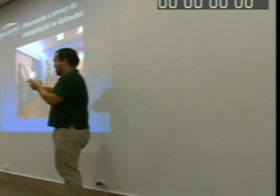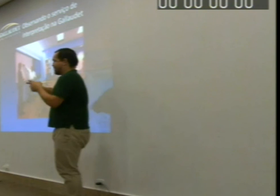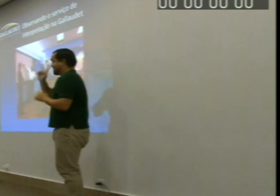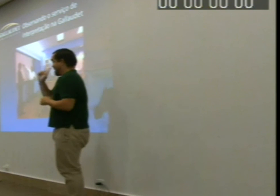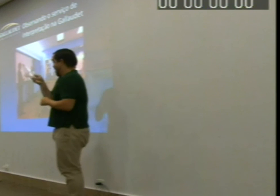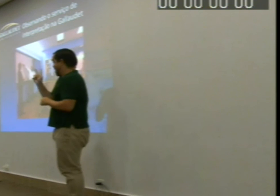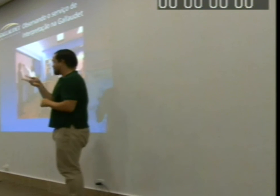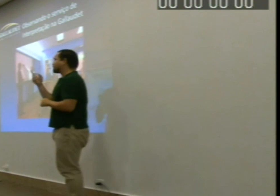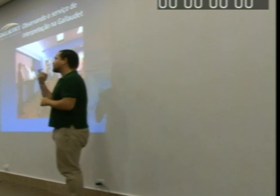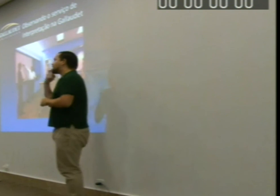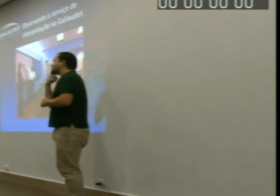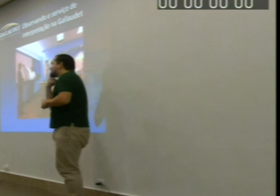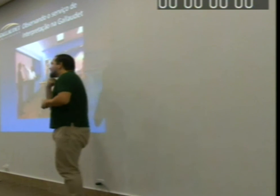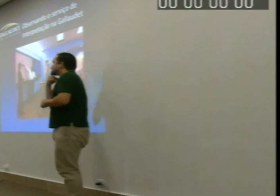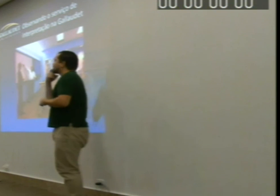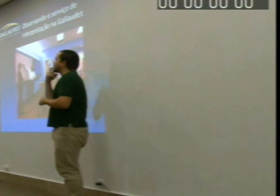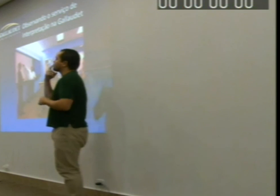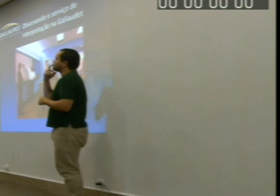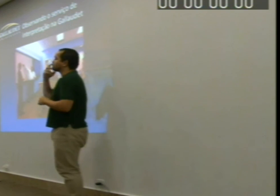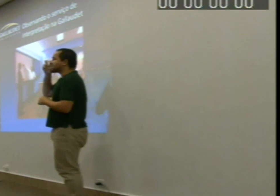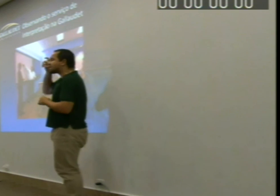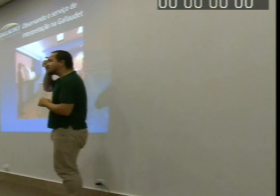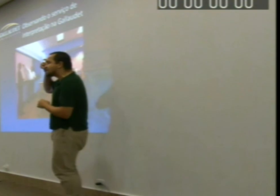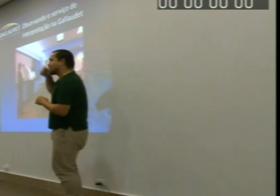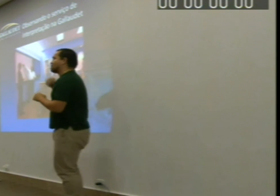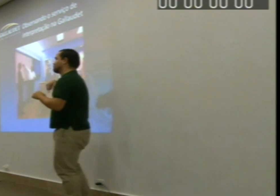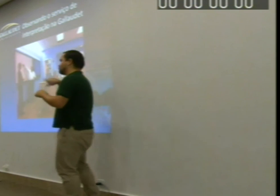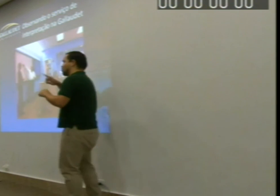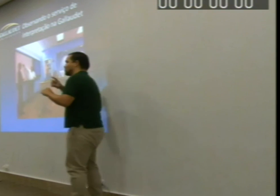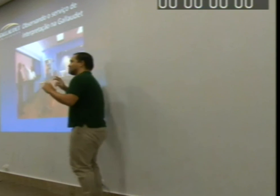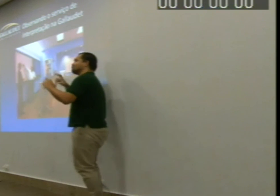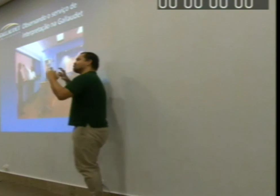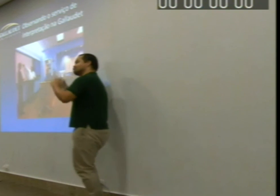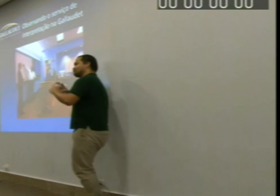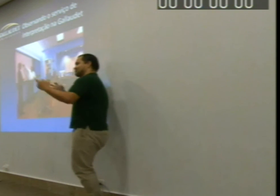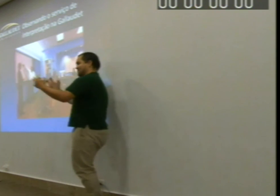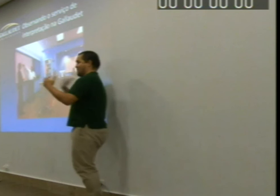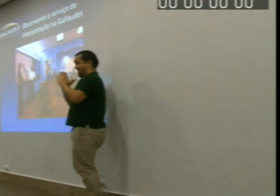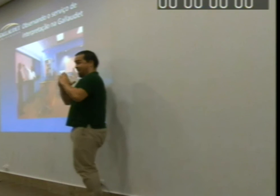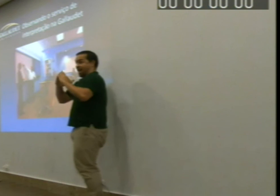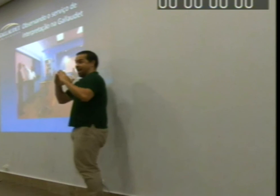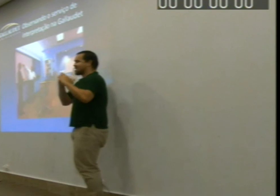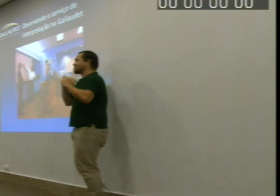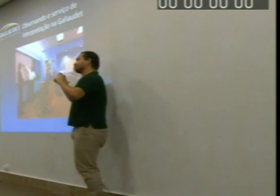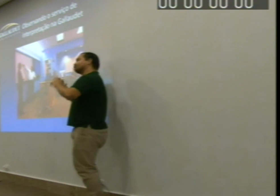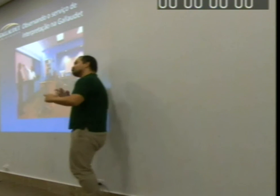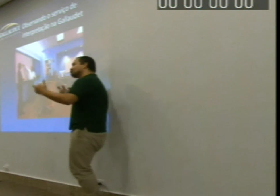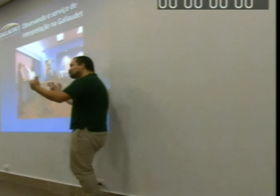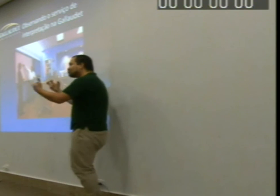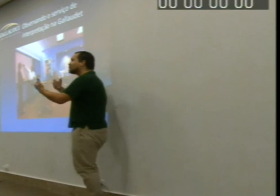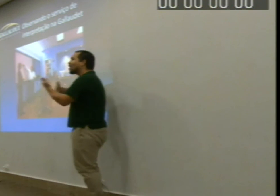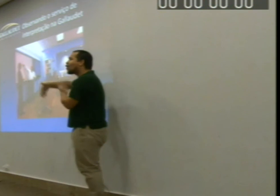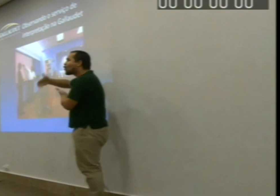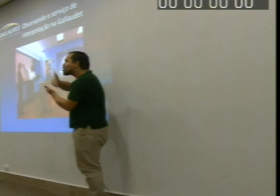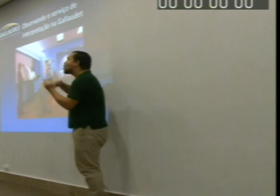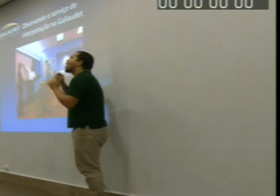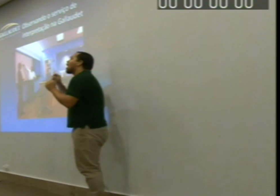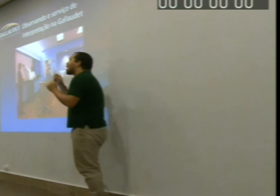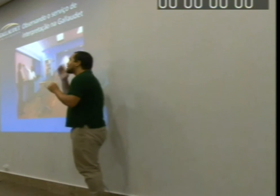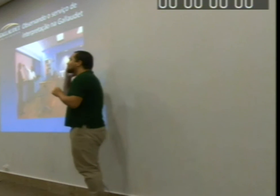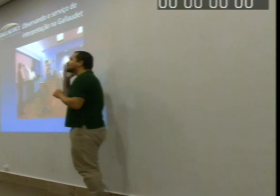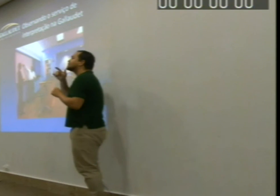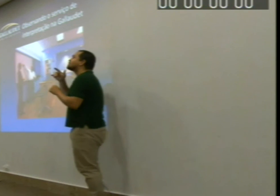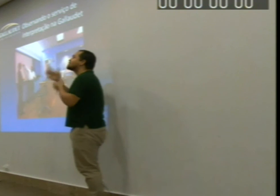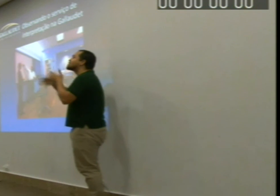mas o que que era interessante era porque sempre na sexta-feira na quinta ou na sexta a gente se reunia em casa e